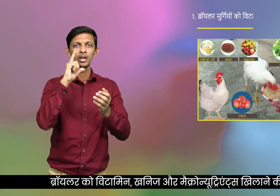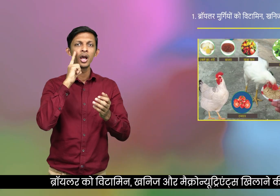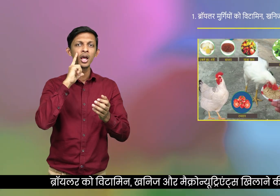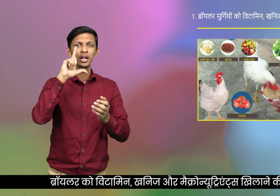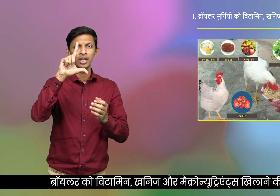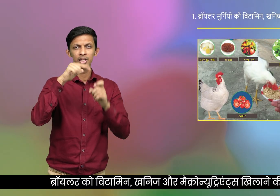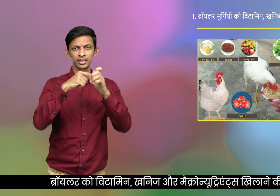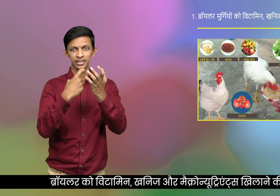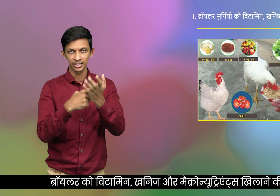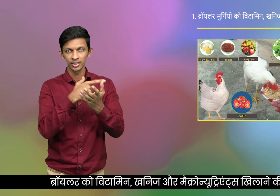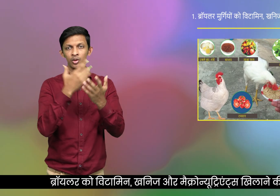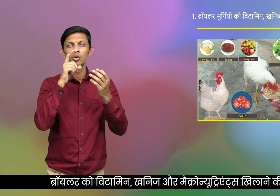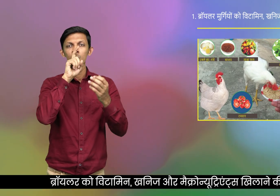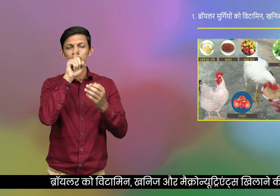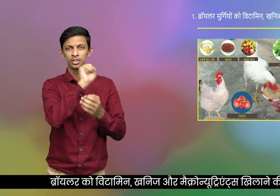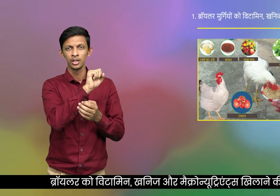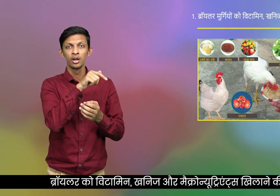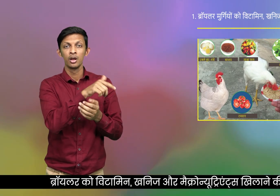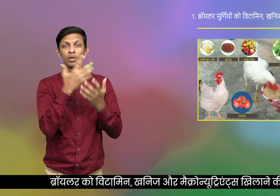पहला, ब्रॉयलर को विटामिन खनिज और